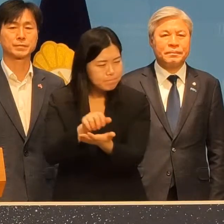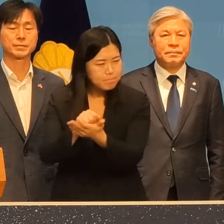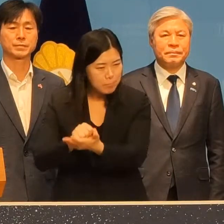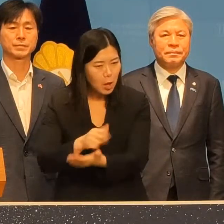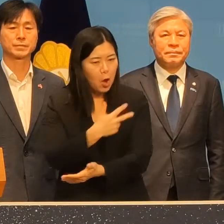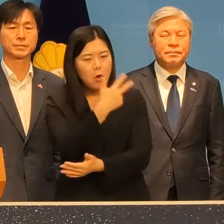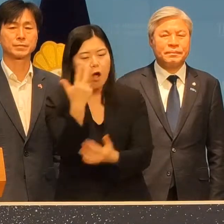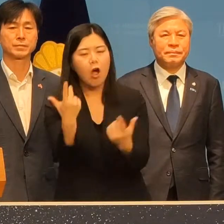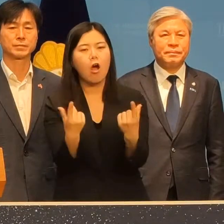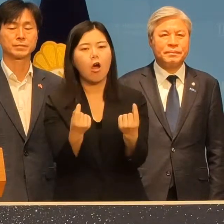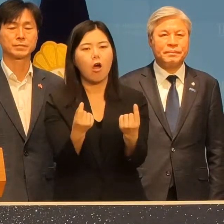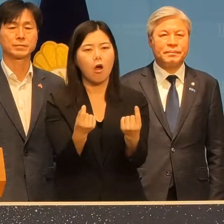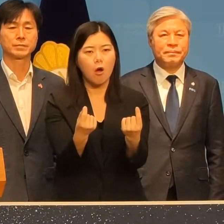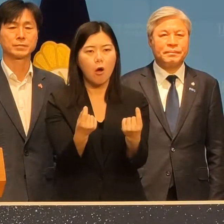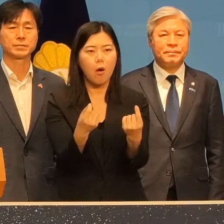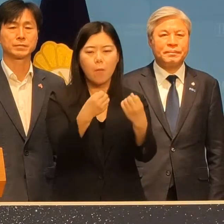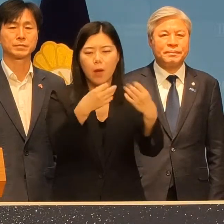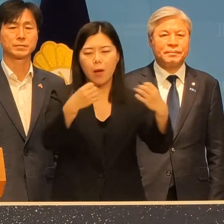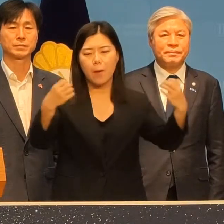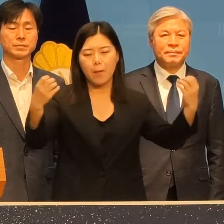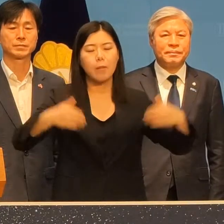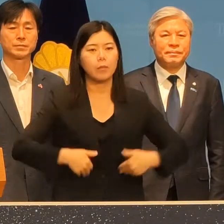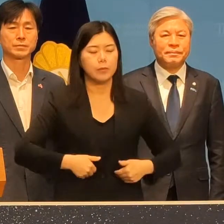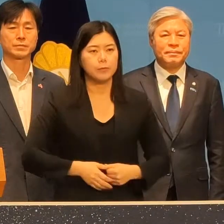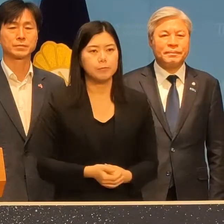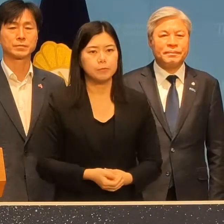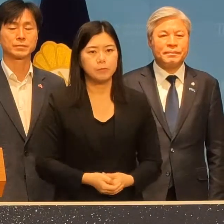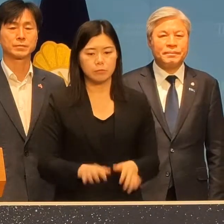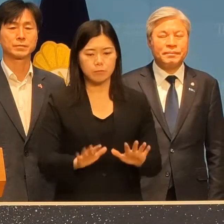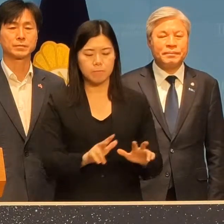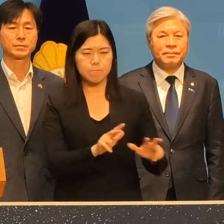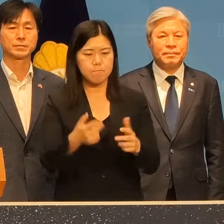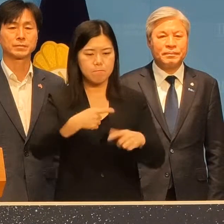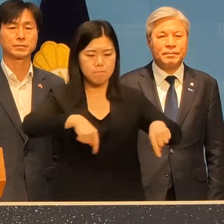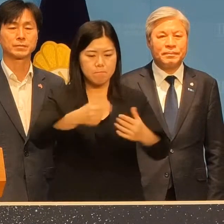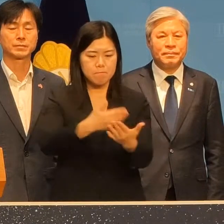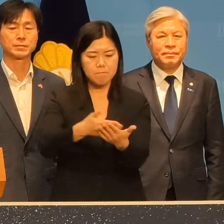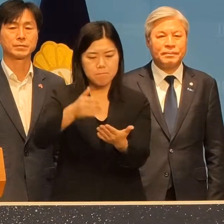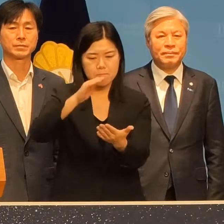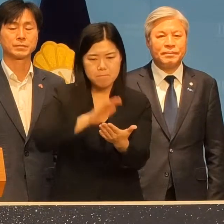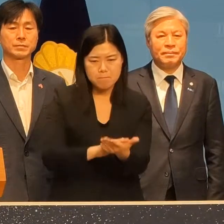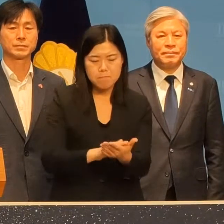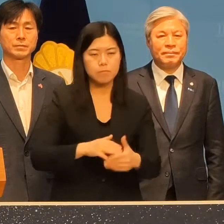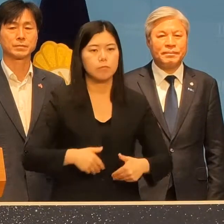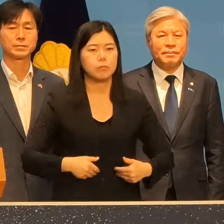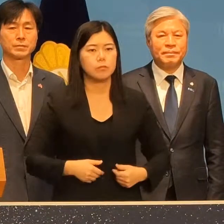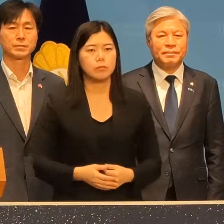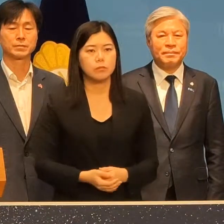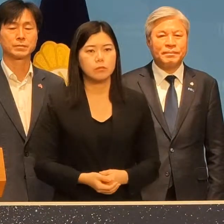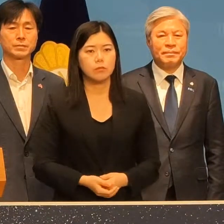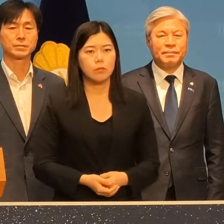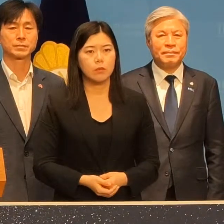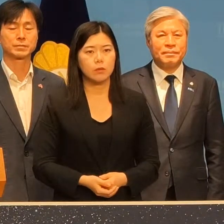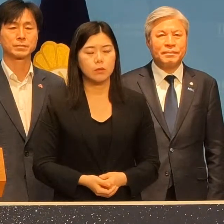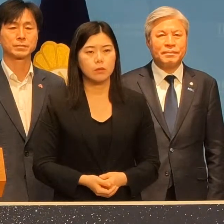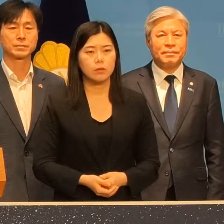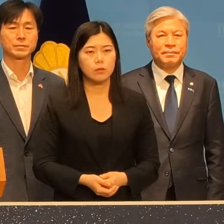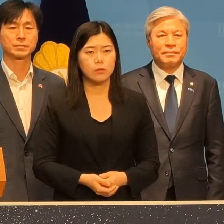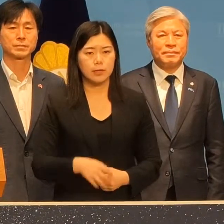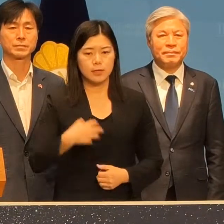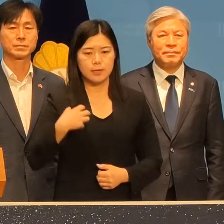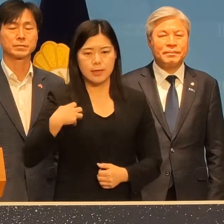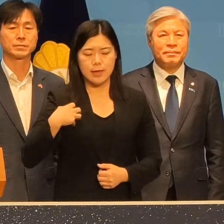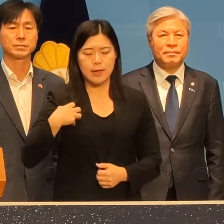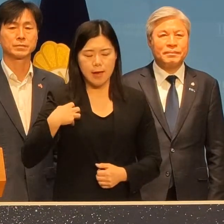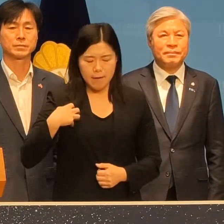있는 지방의회가 필요합니다. 지금 바로 정치개혁을 단행해야 합니다. 무엇보다 큰 책임을